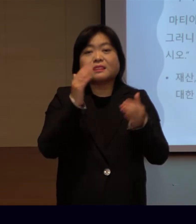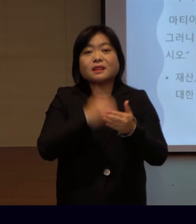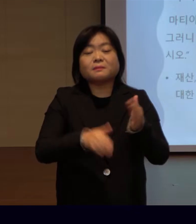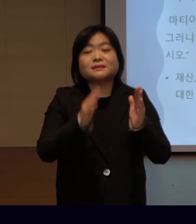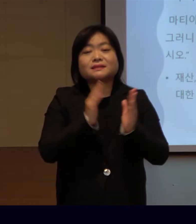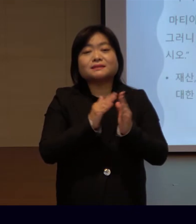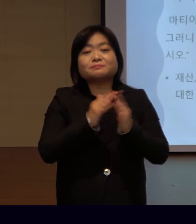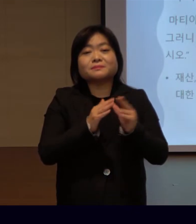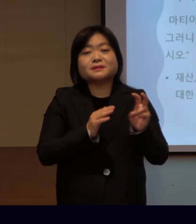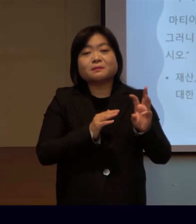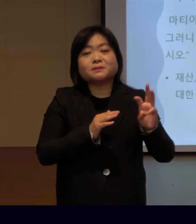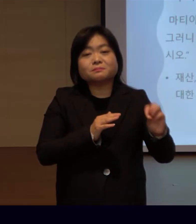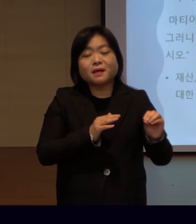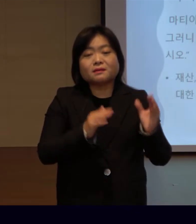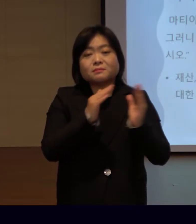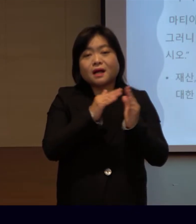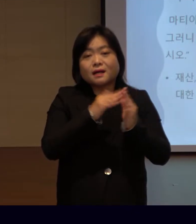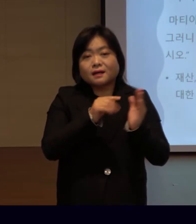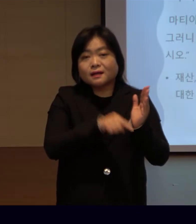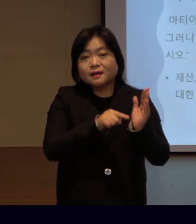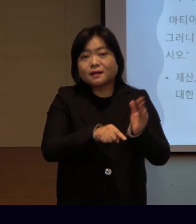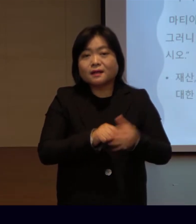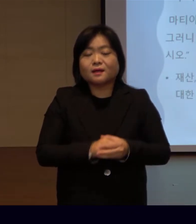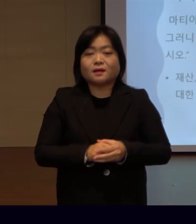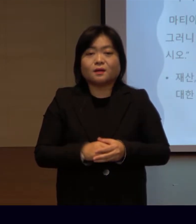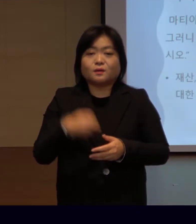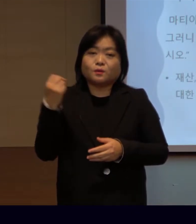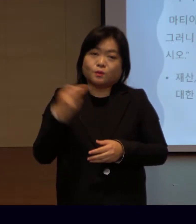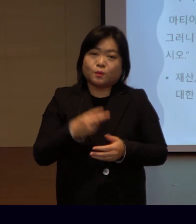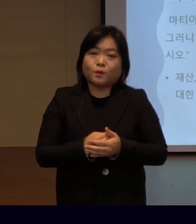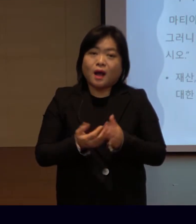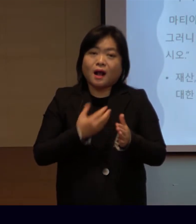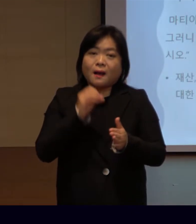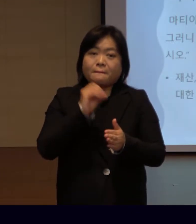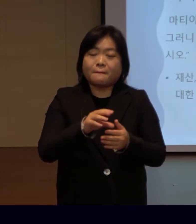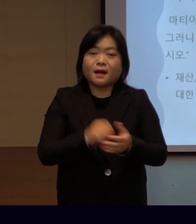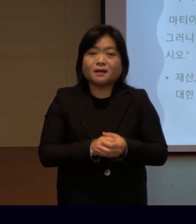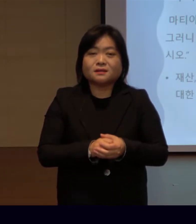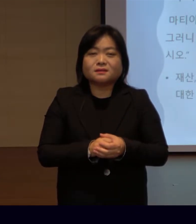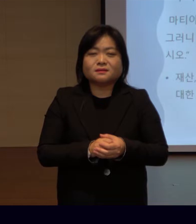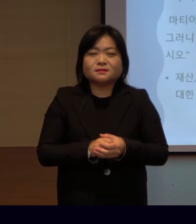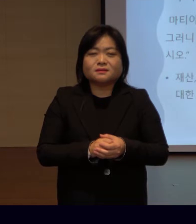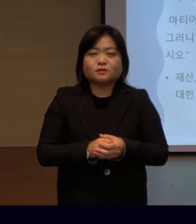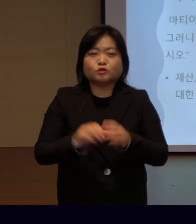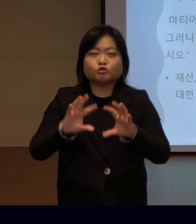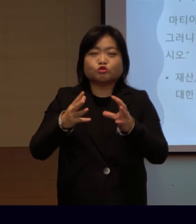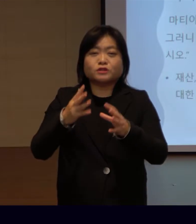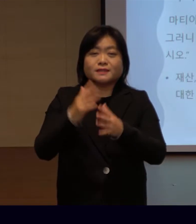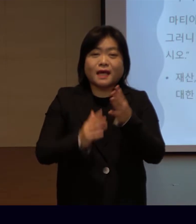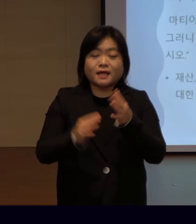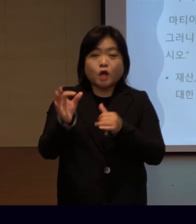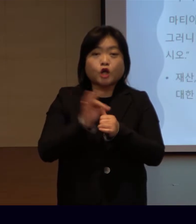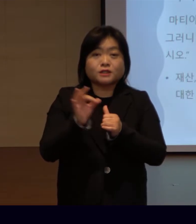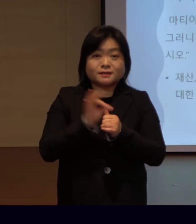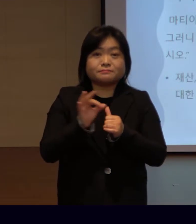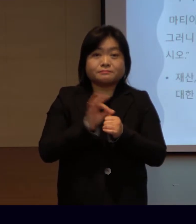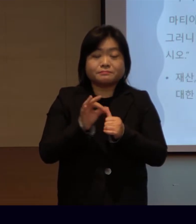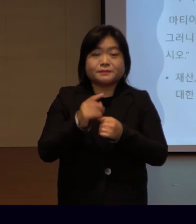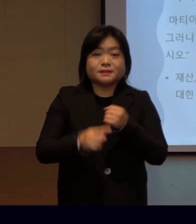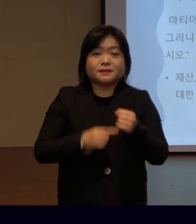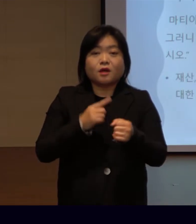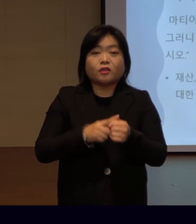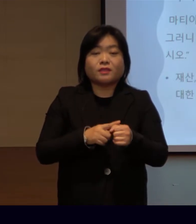프랑, 30만 프랑짜리 저택과 아까 말한 연금, 국채연금 그러니까 연